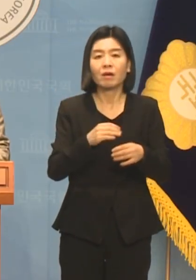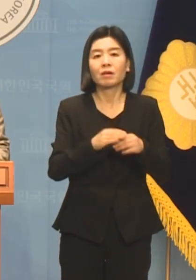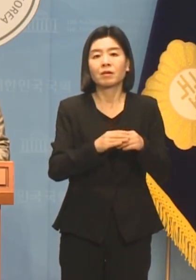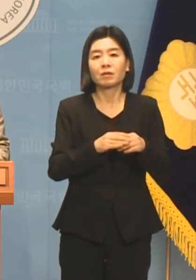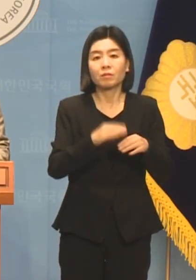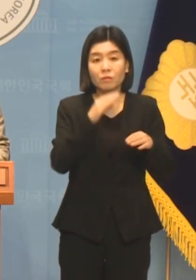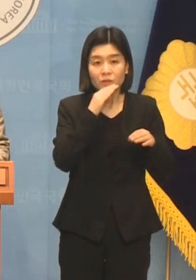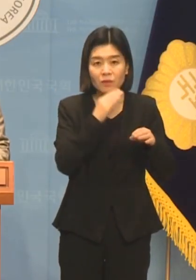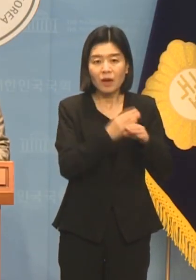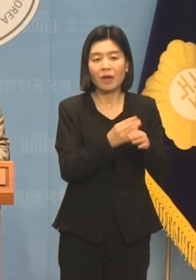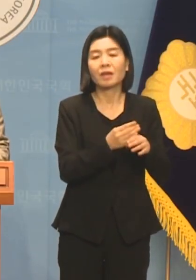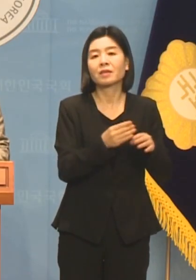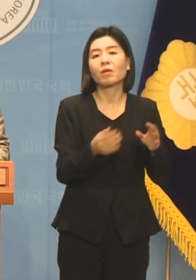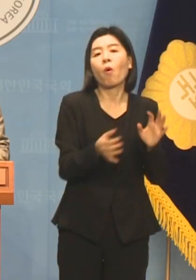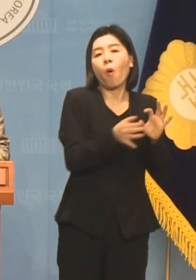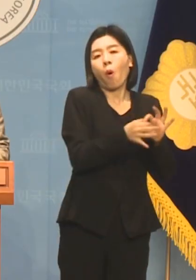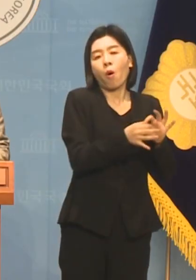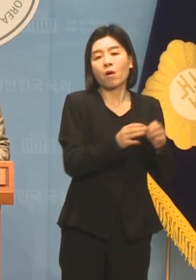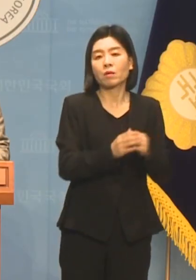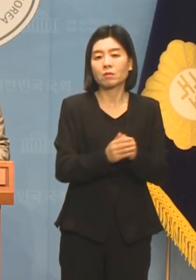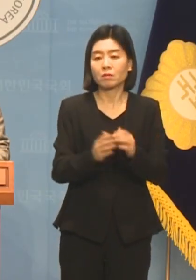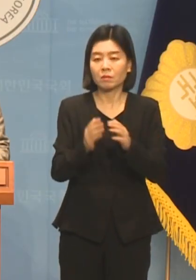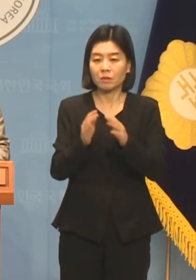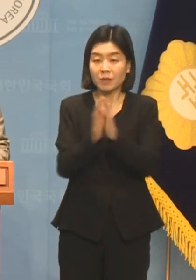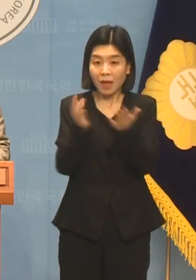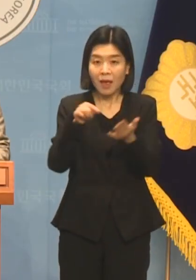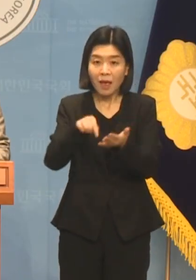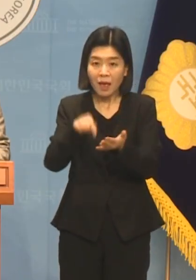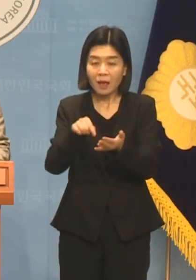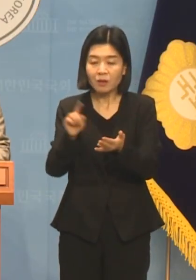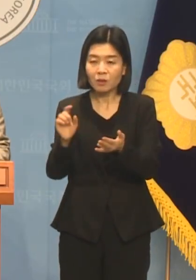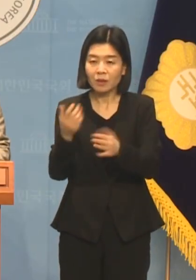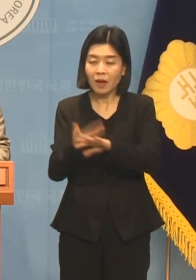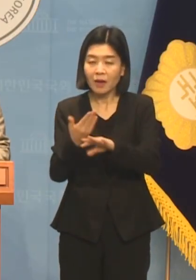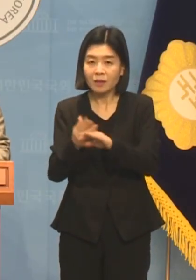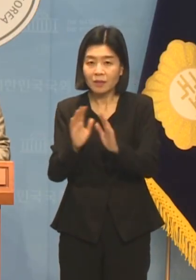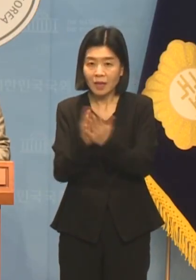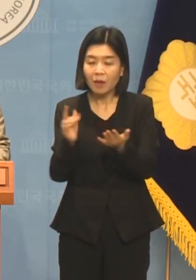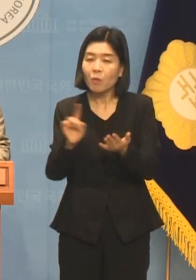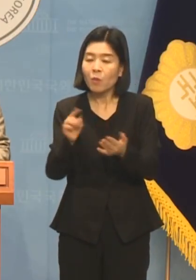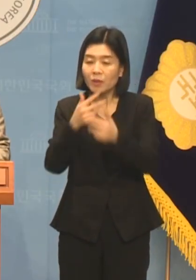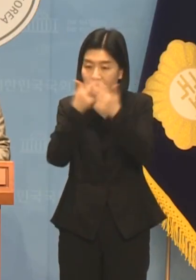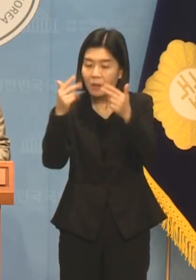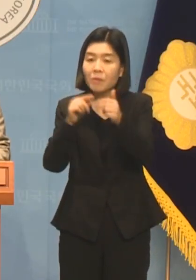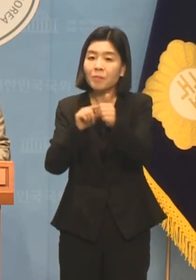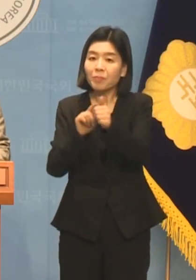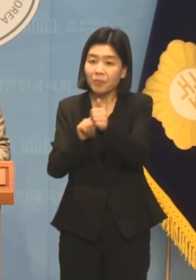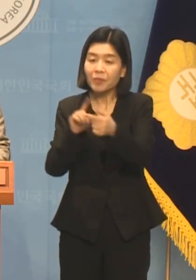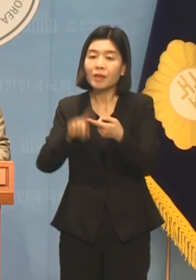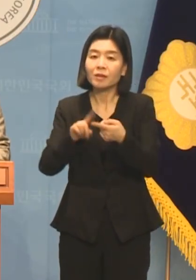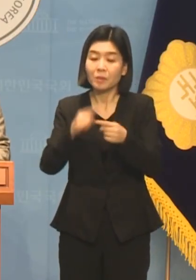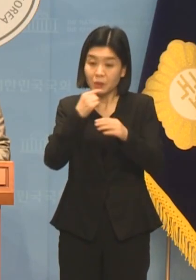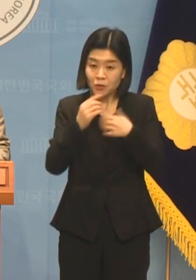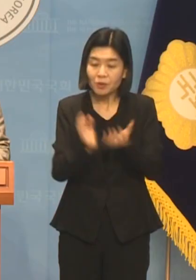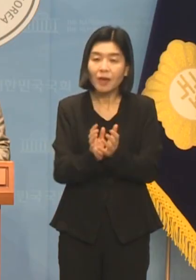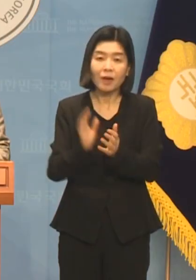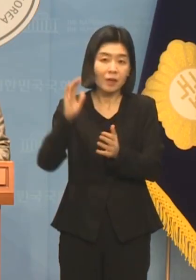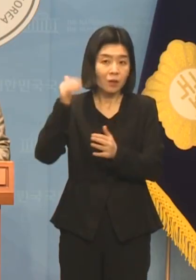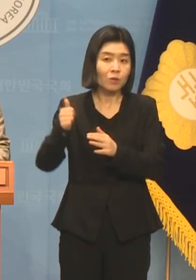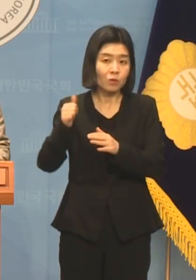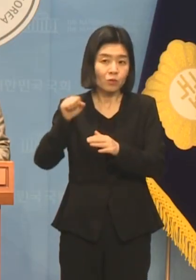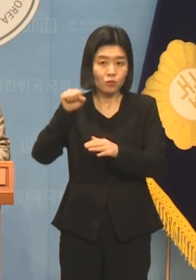책이었으며 또 다른 저서인 이재명 스피치에서는 당시 이재명 민주당 대선 후보를 과거 10년